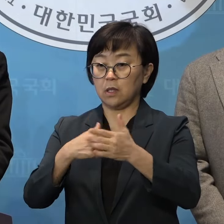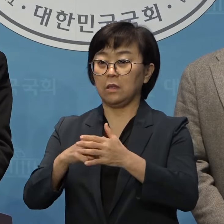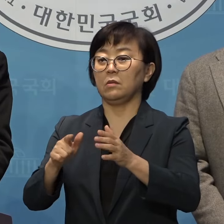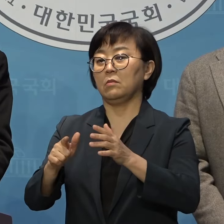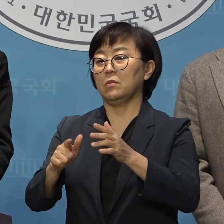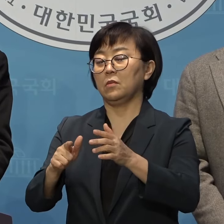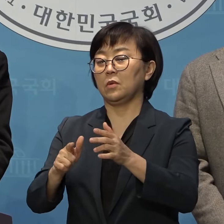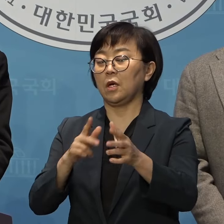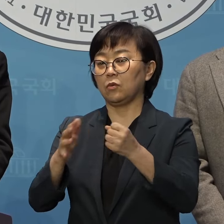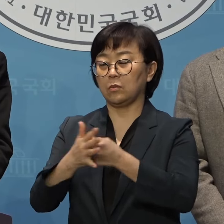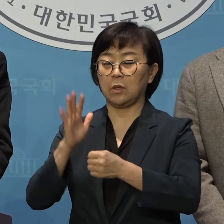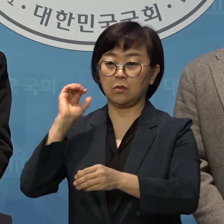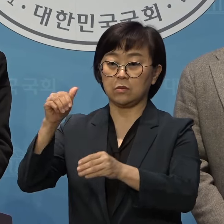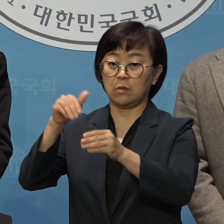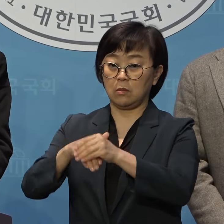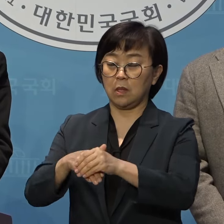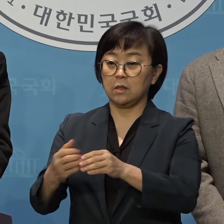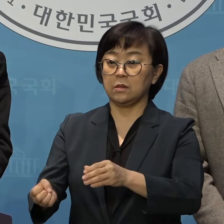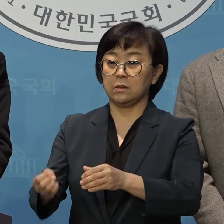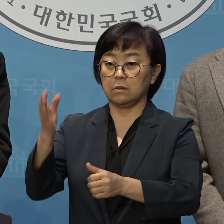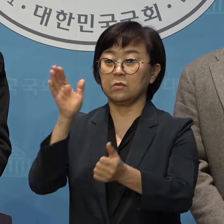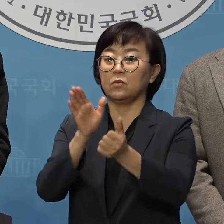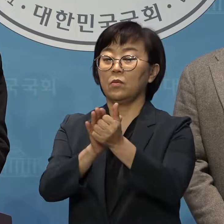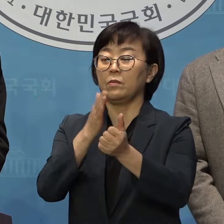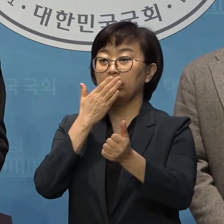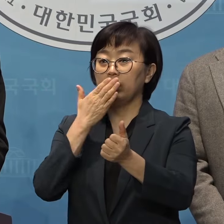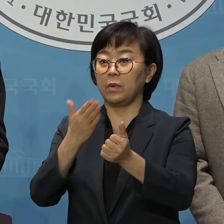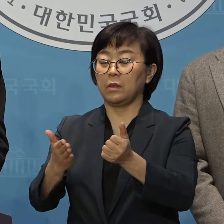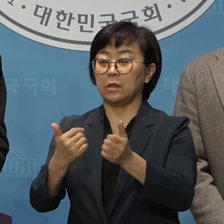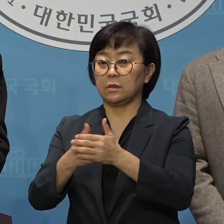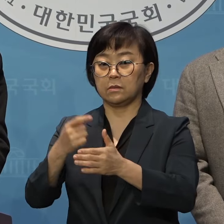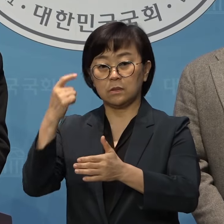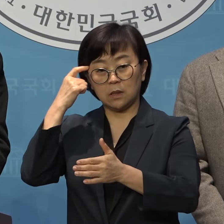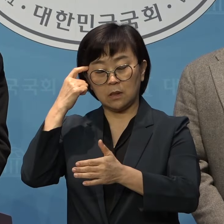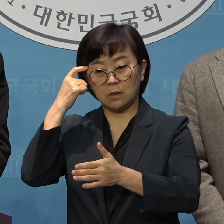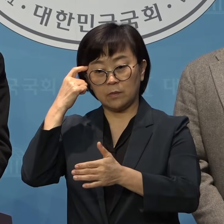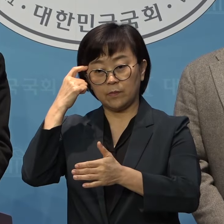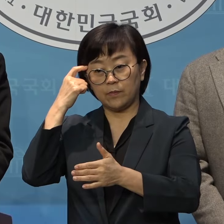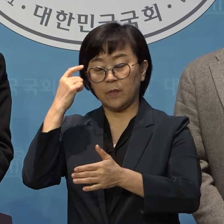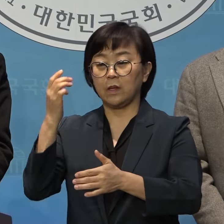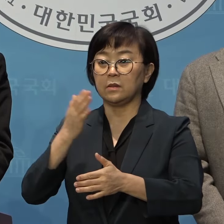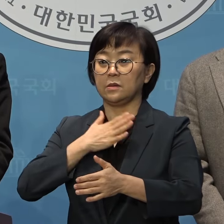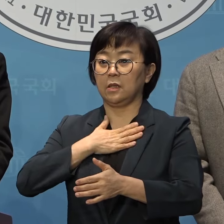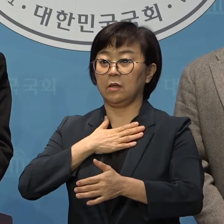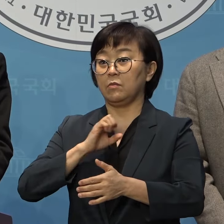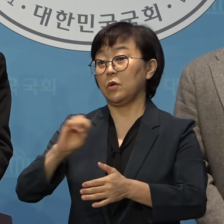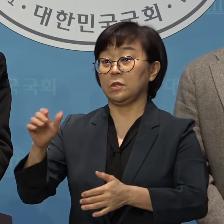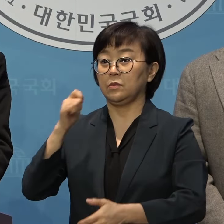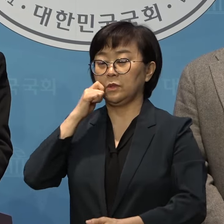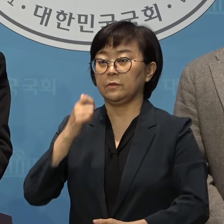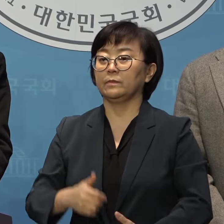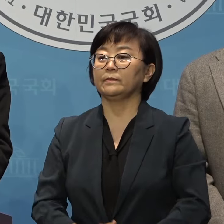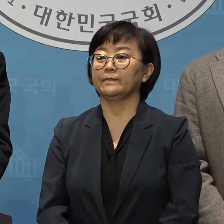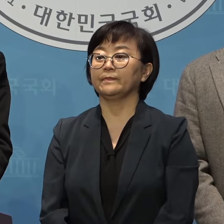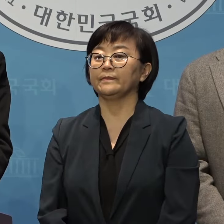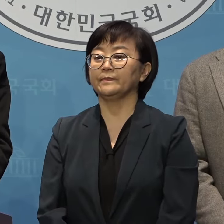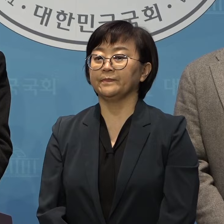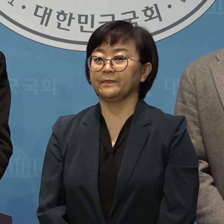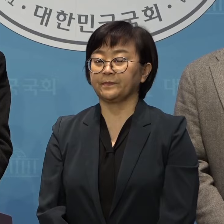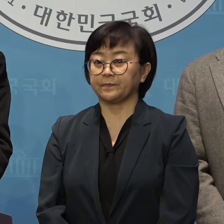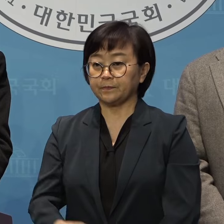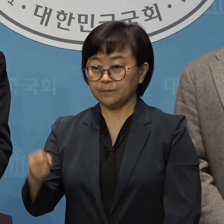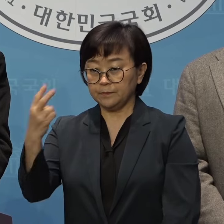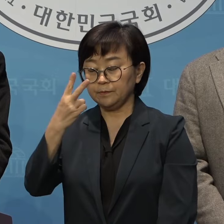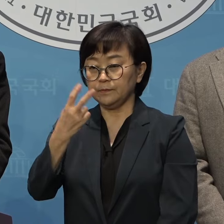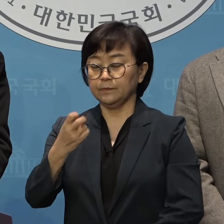것이 대선 승리에 도움을 줄 것이라는 얕은 생각을 제가 떨쳐버리지 못했습니다.